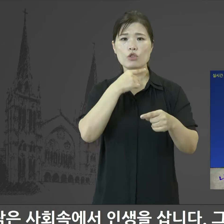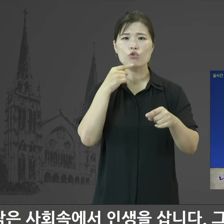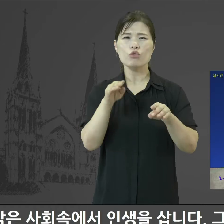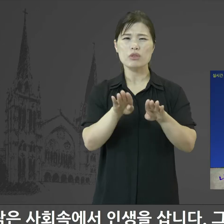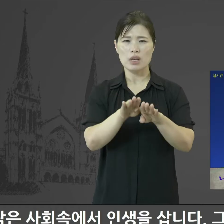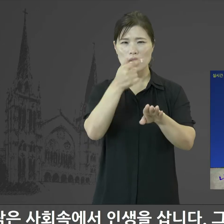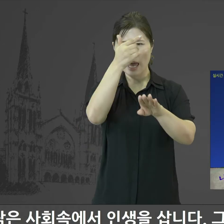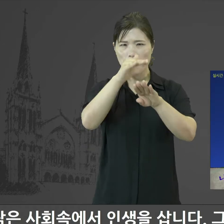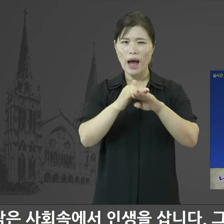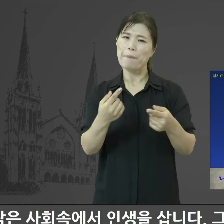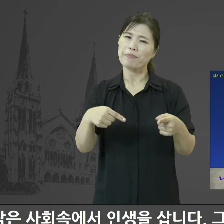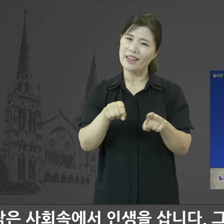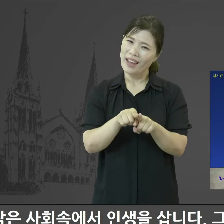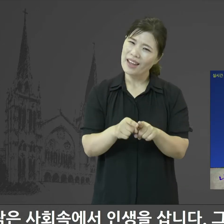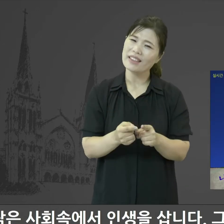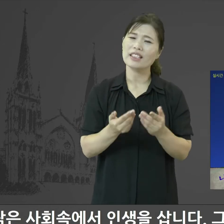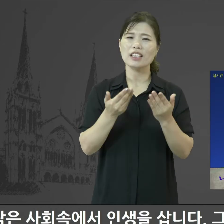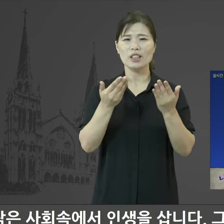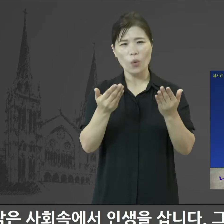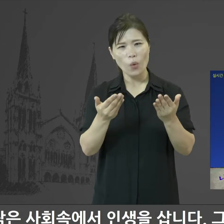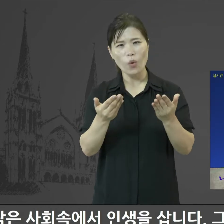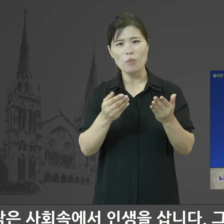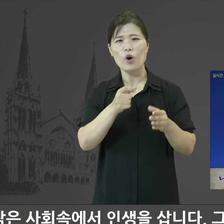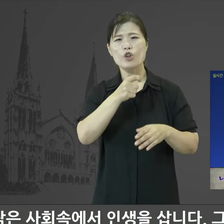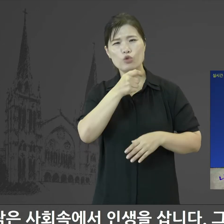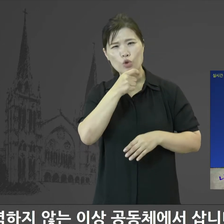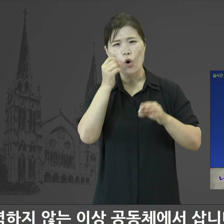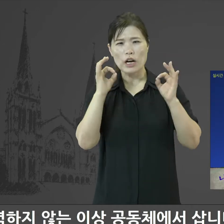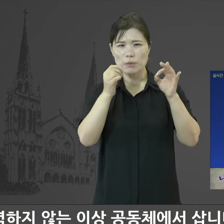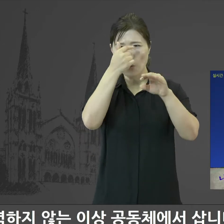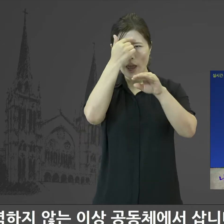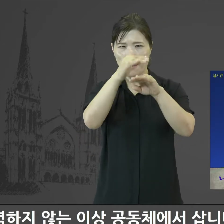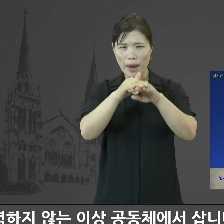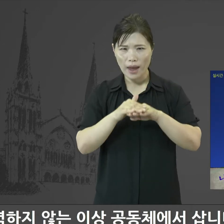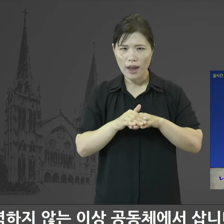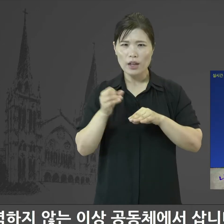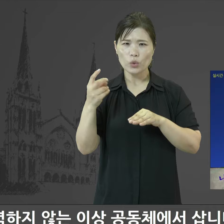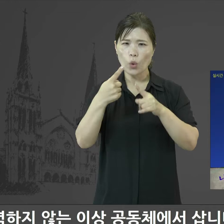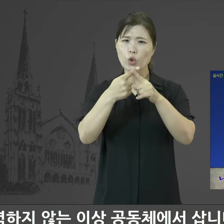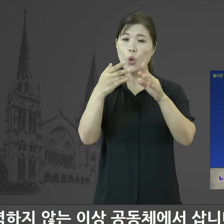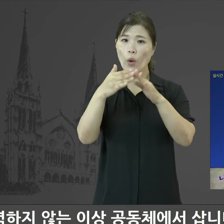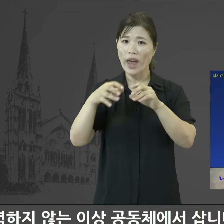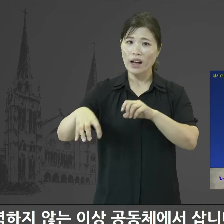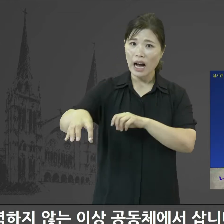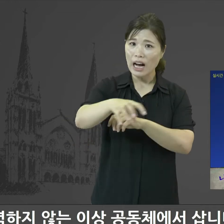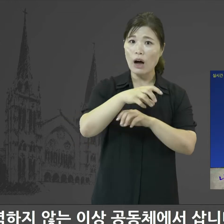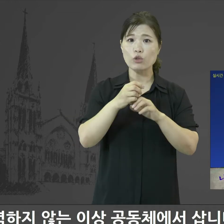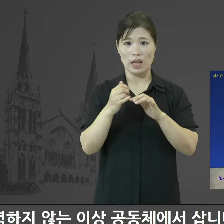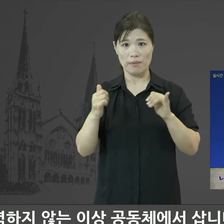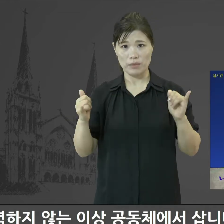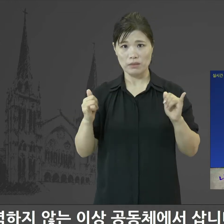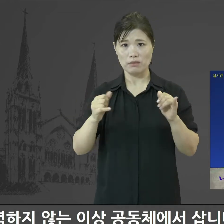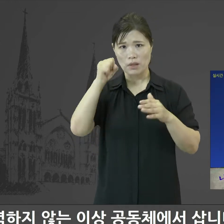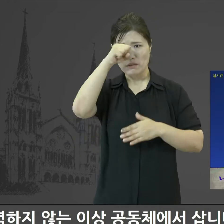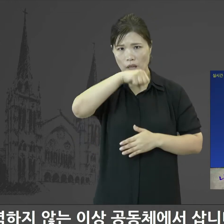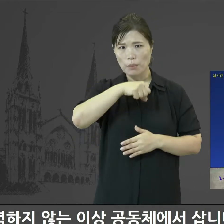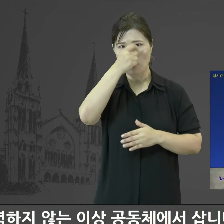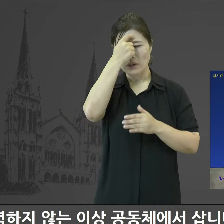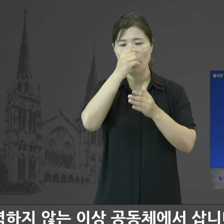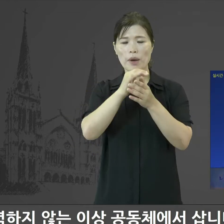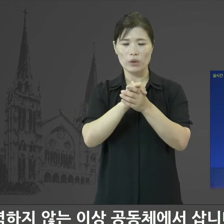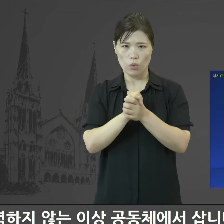드리고 수요 예배, 또 금요 집회, 그리고 교회에 가까이 계신 분들은 새벽 기도회도 함께